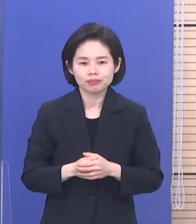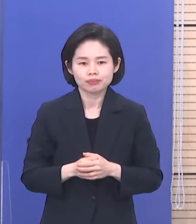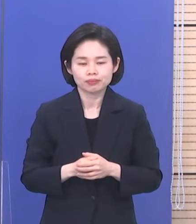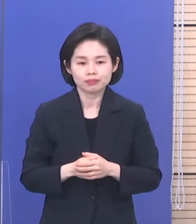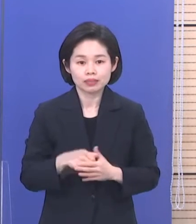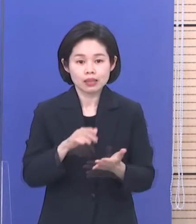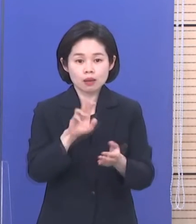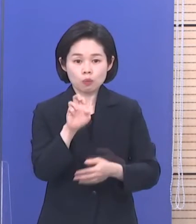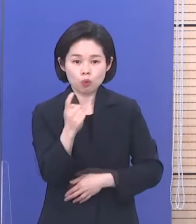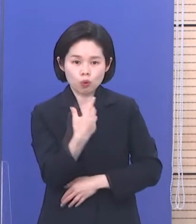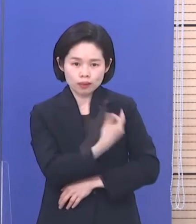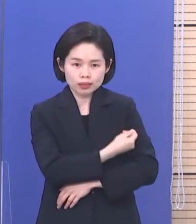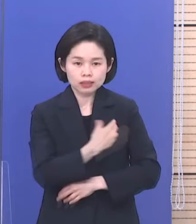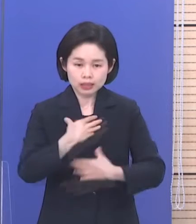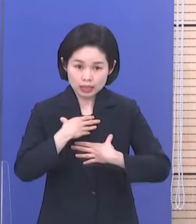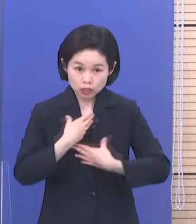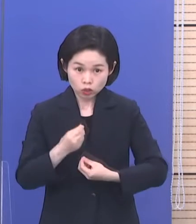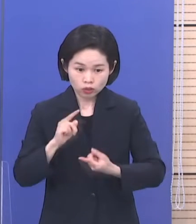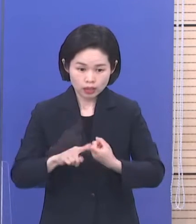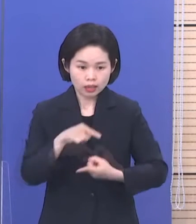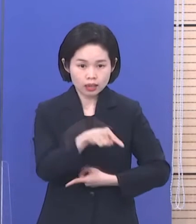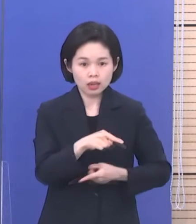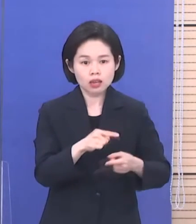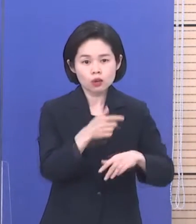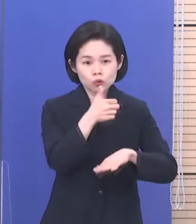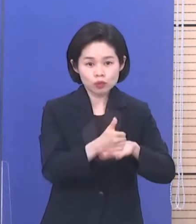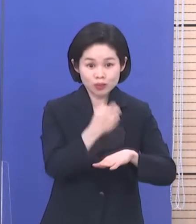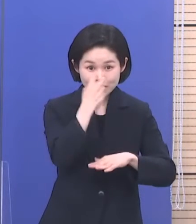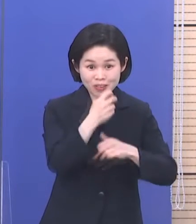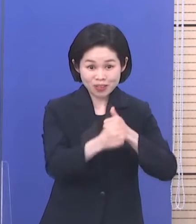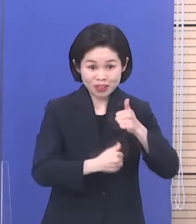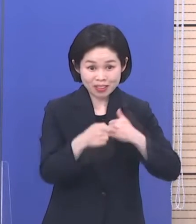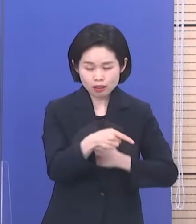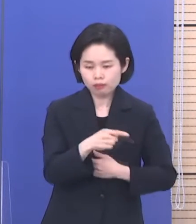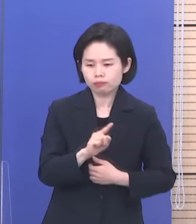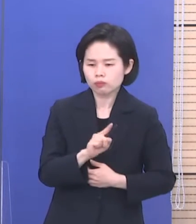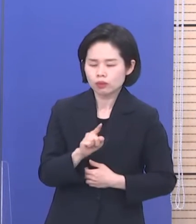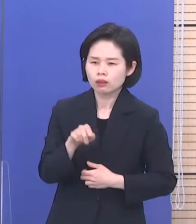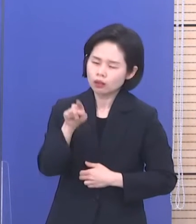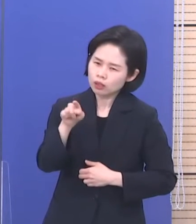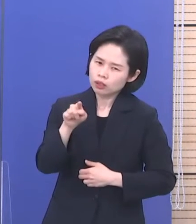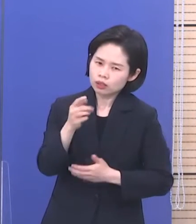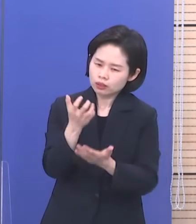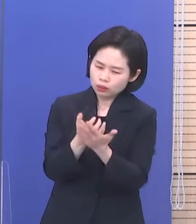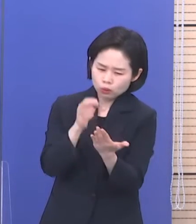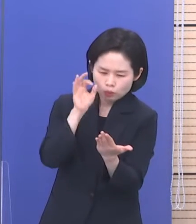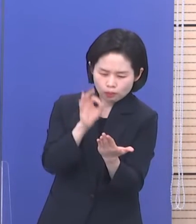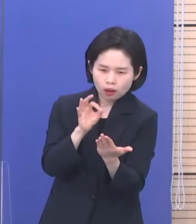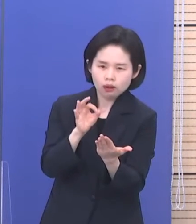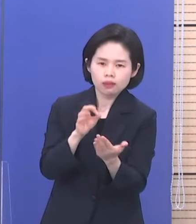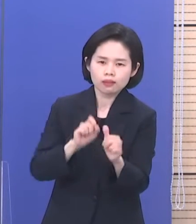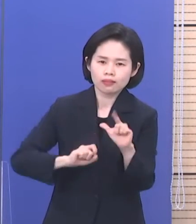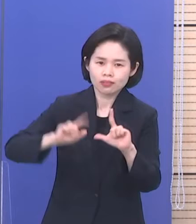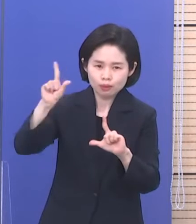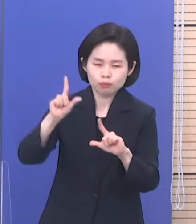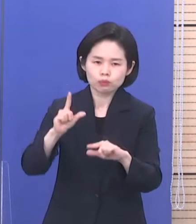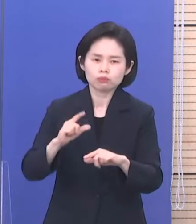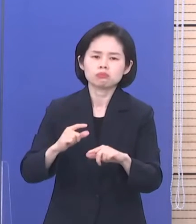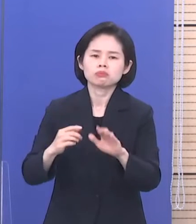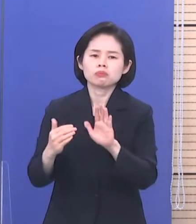안전성과 관련하여 최종 점검위원회는 보고된 이상 사례가 대부분 백신 투여와